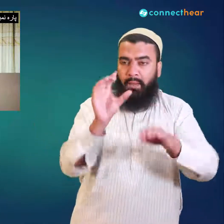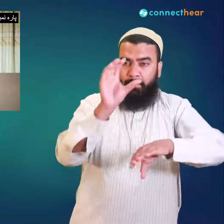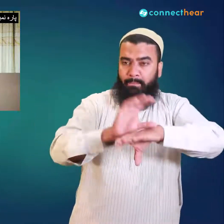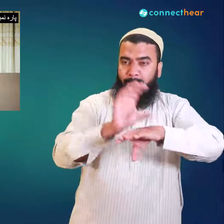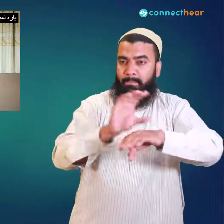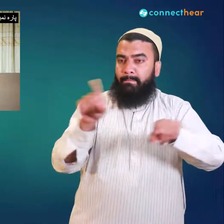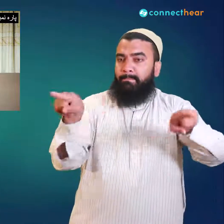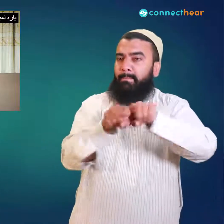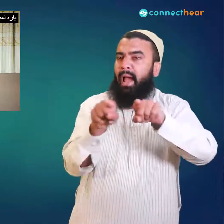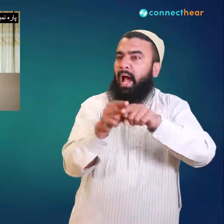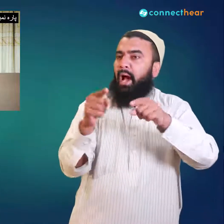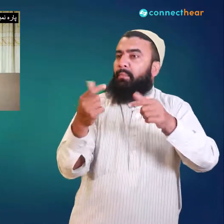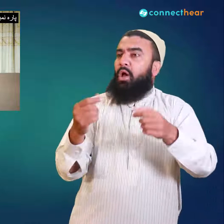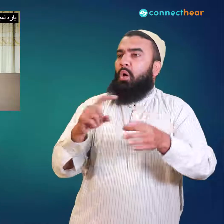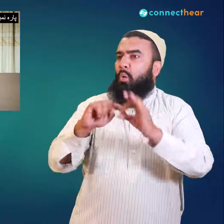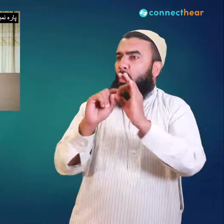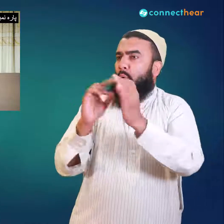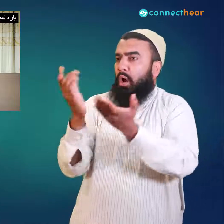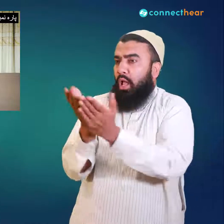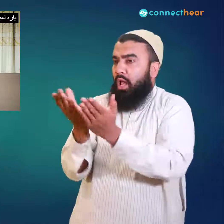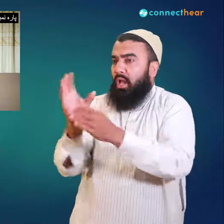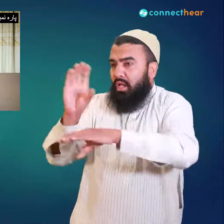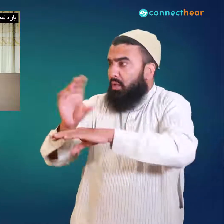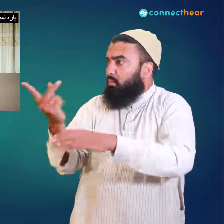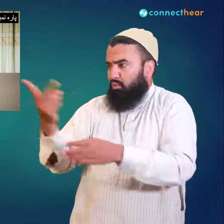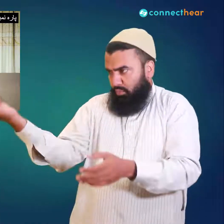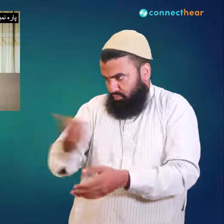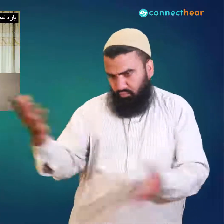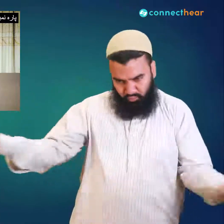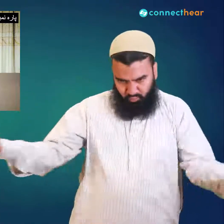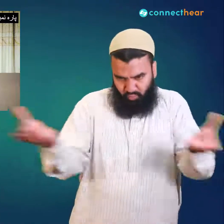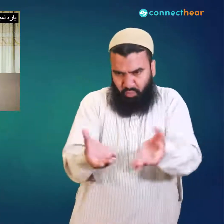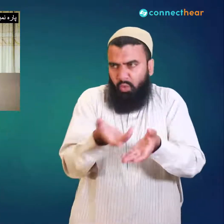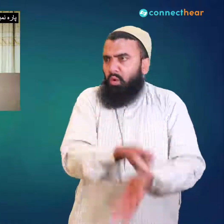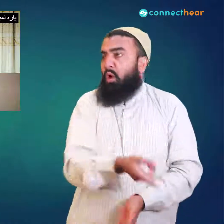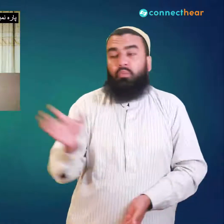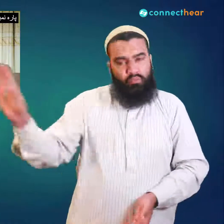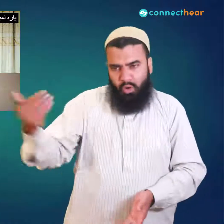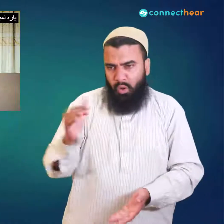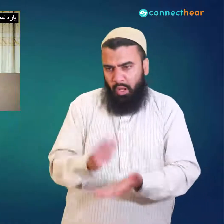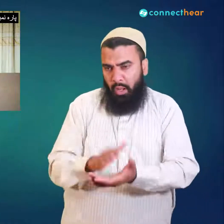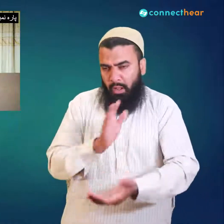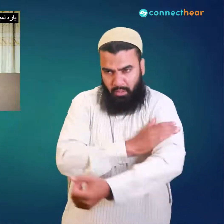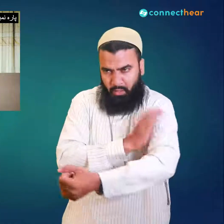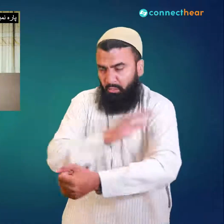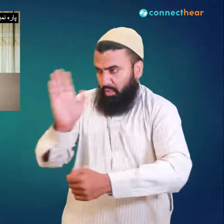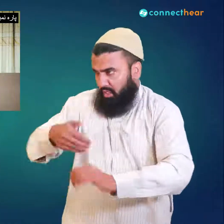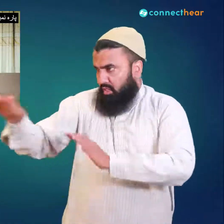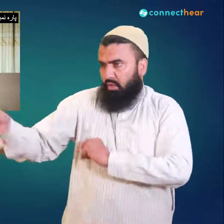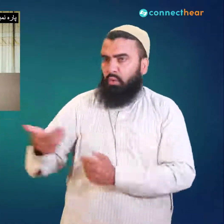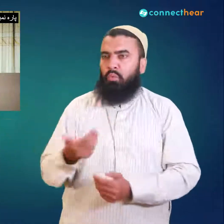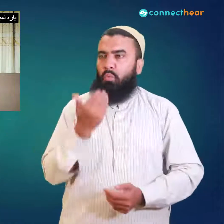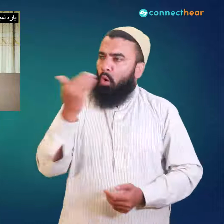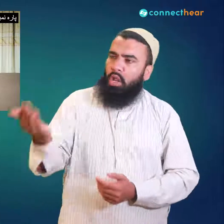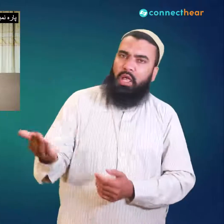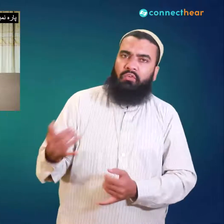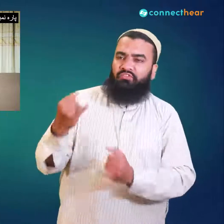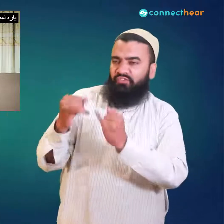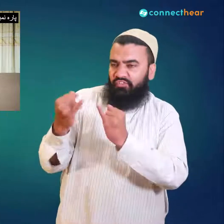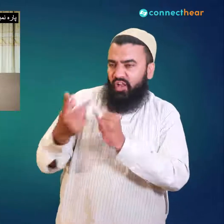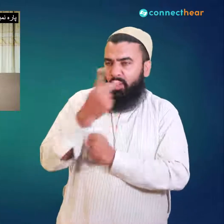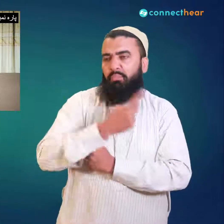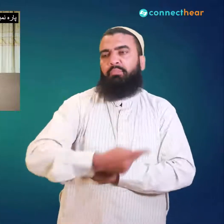کا جواب دینے کی کوشش کی گئی، لیکن کوئی کامیاب نہیں ہو سکا اور نہ قیامت تک کوئی کامیاب ہو سکتا